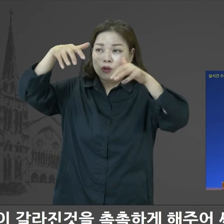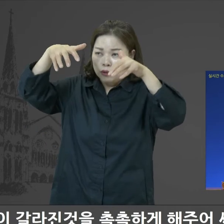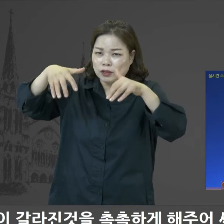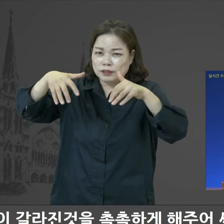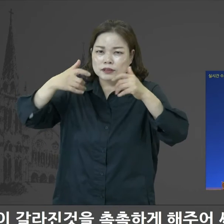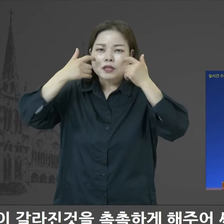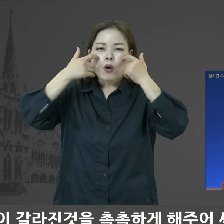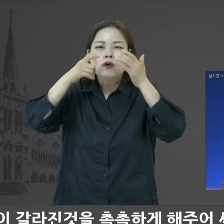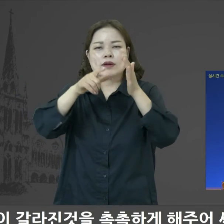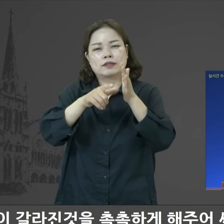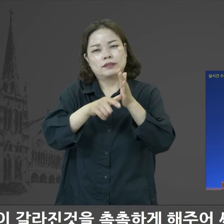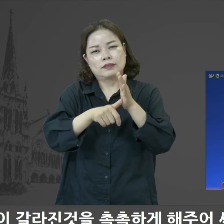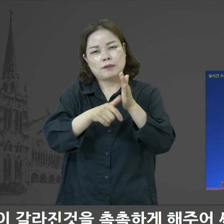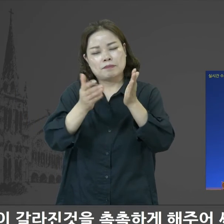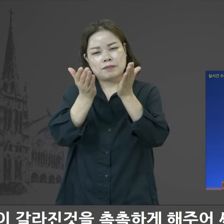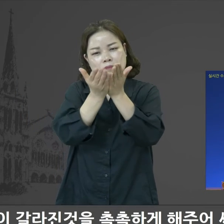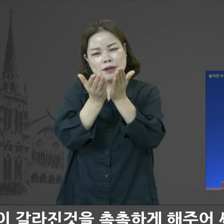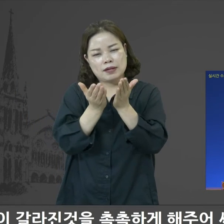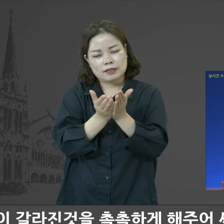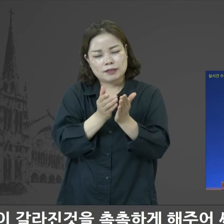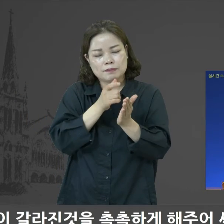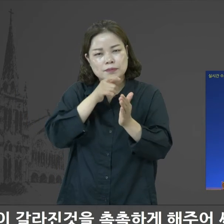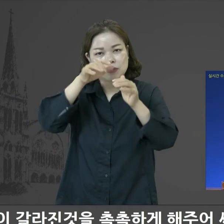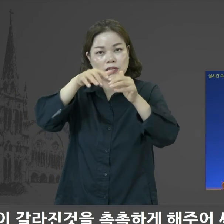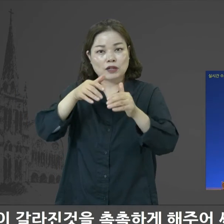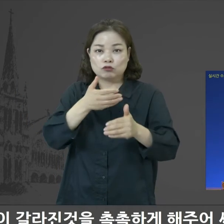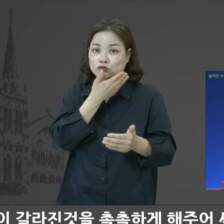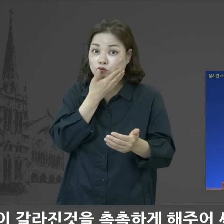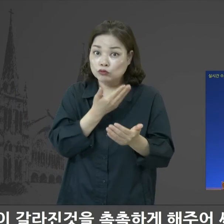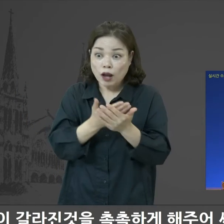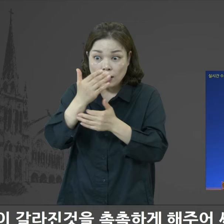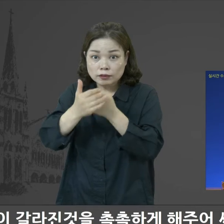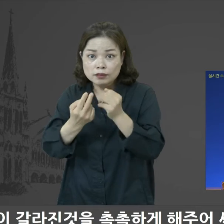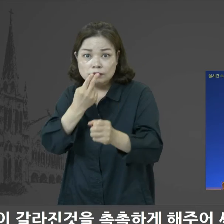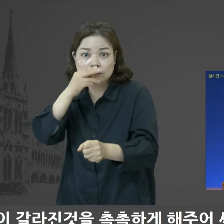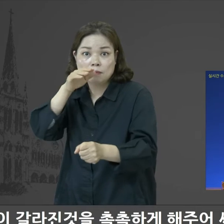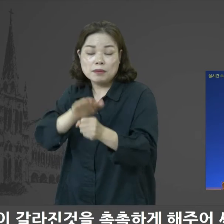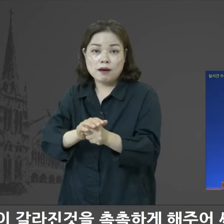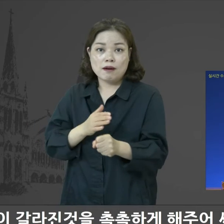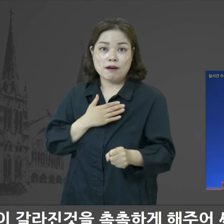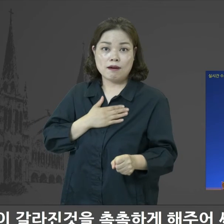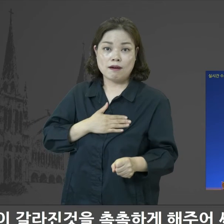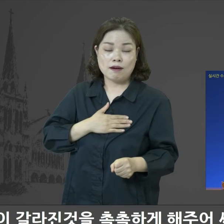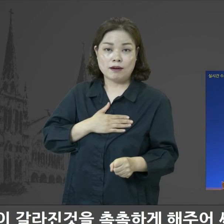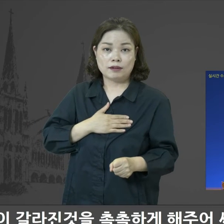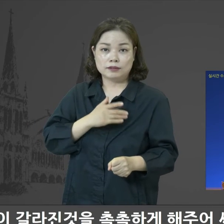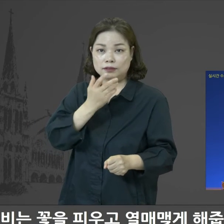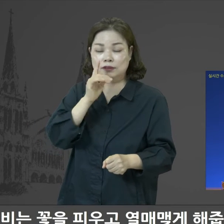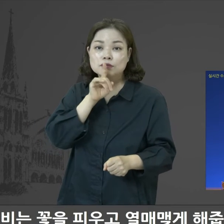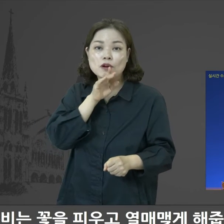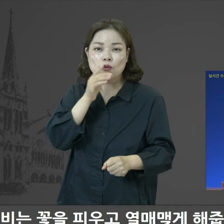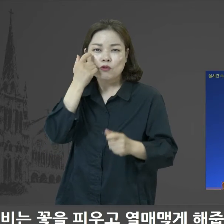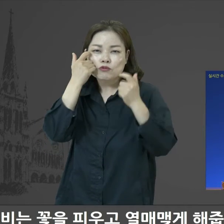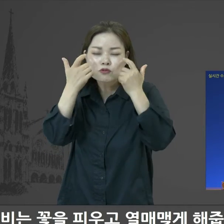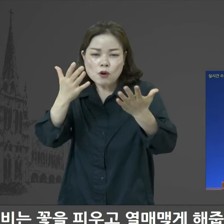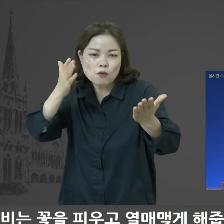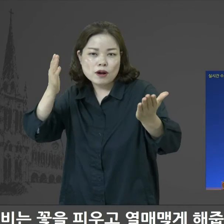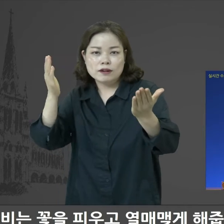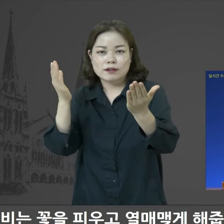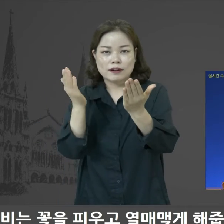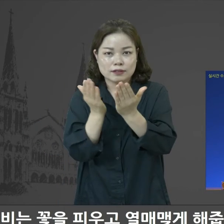것보다 정확한 시기에 적절한 양이 내리는 것이 중요한데 하나님은 이것을 기가 막히게 하시고 정확한 타이밍에 정확한